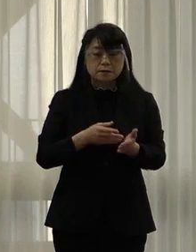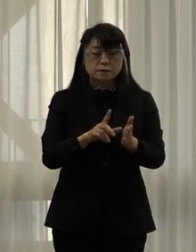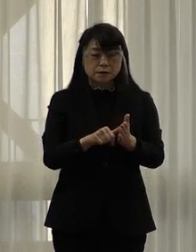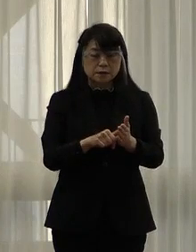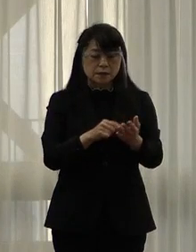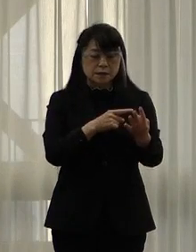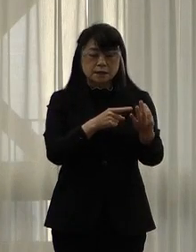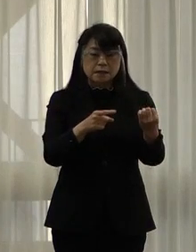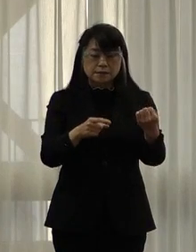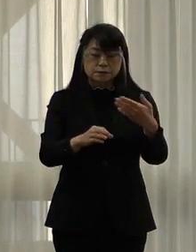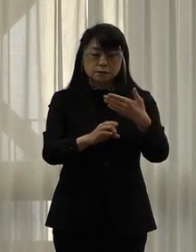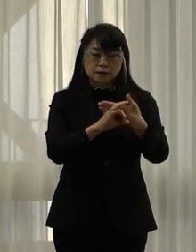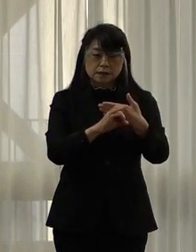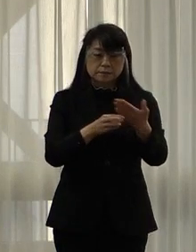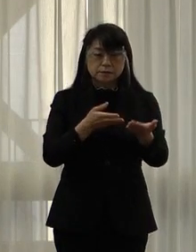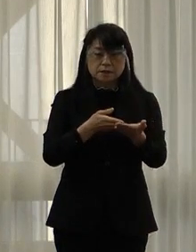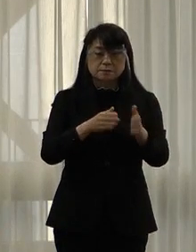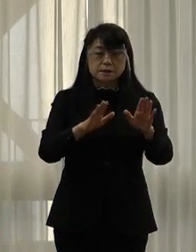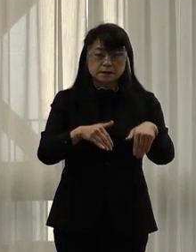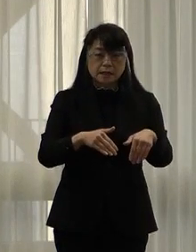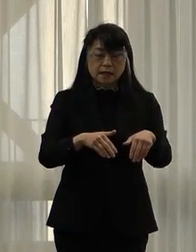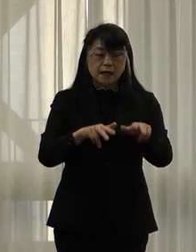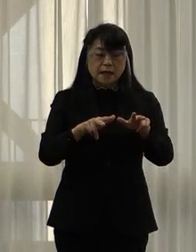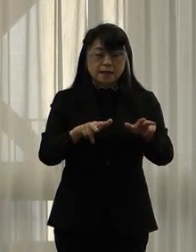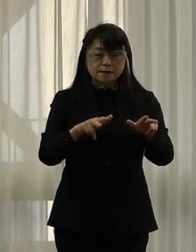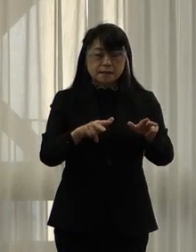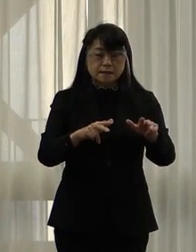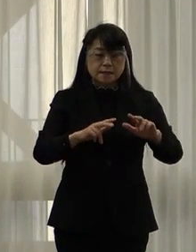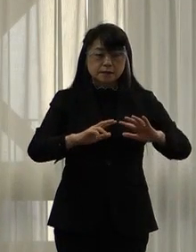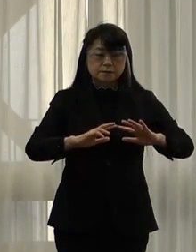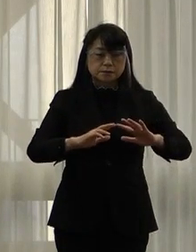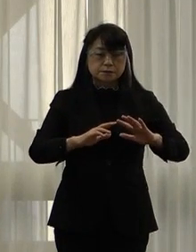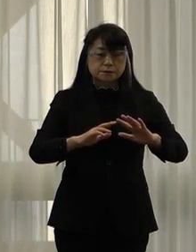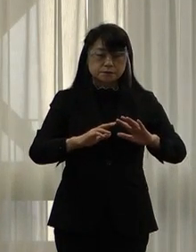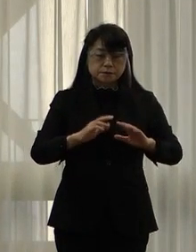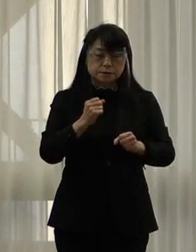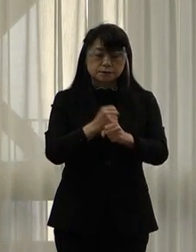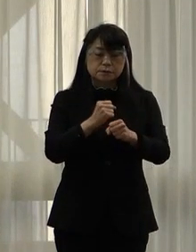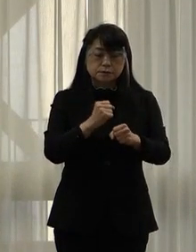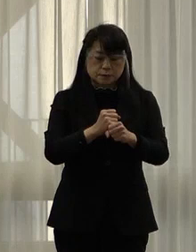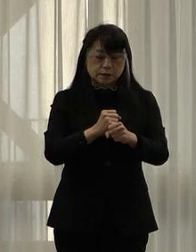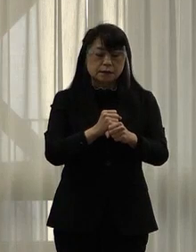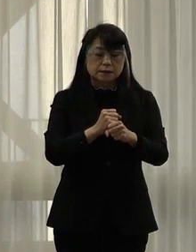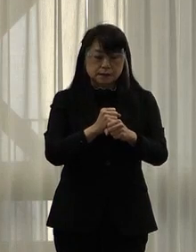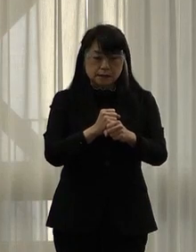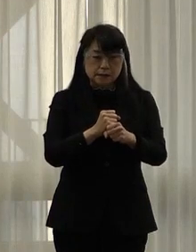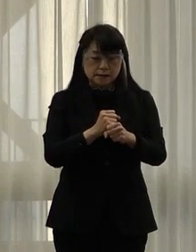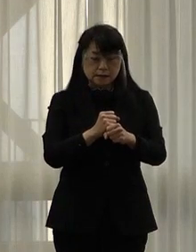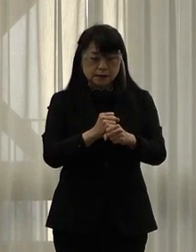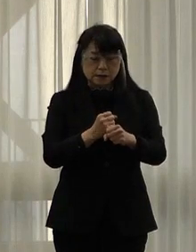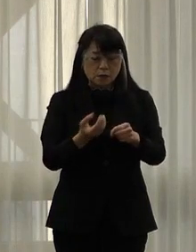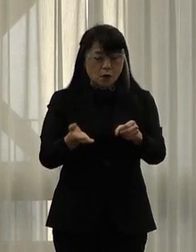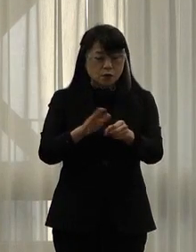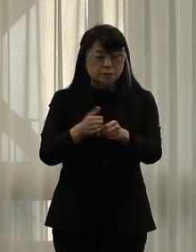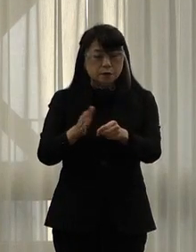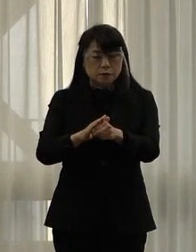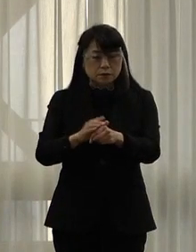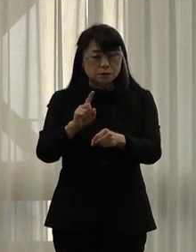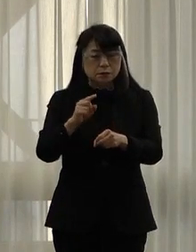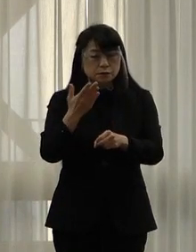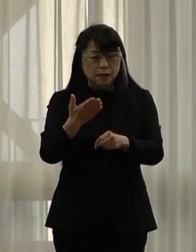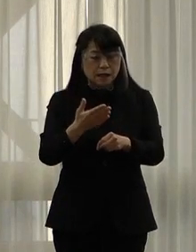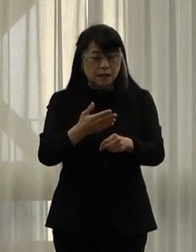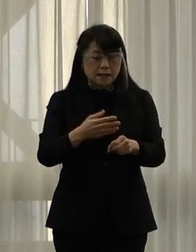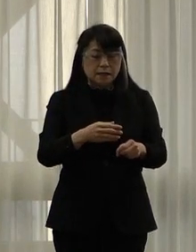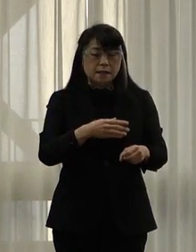くつかの例示をしました。政策形成にどういうふうに組み込んでいくかという例示をしました。まあ、年齢かける性別